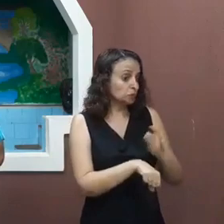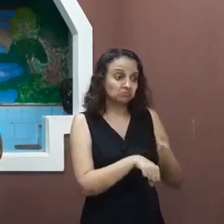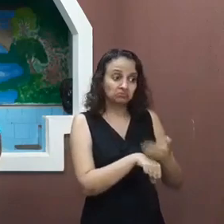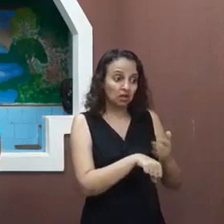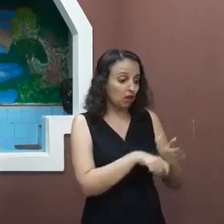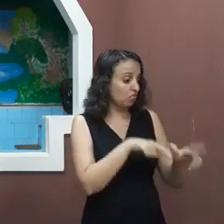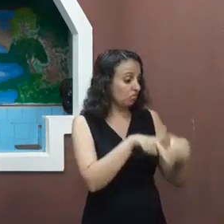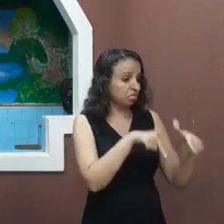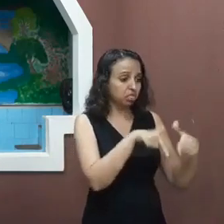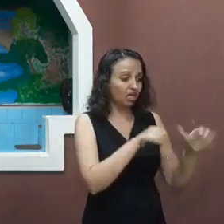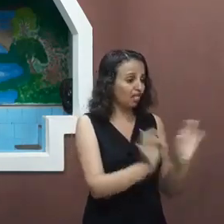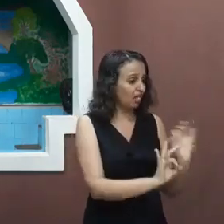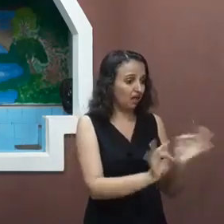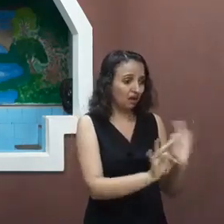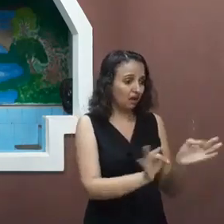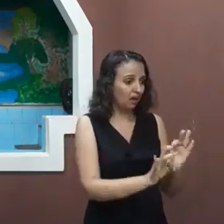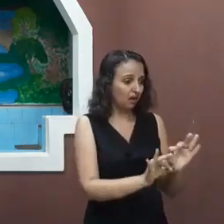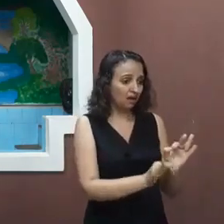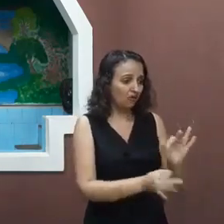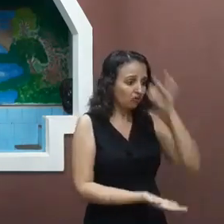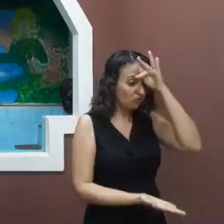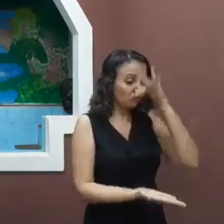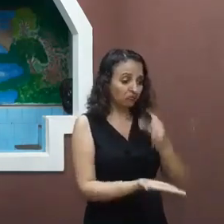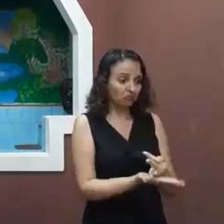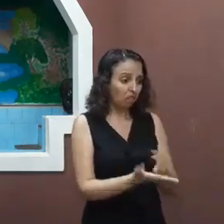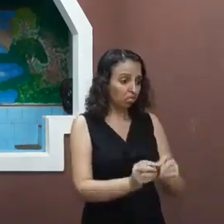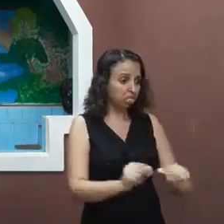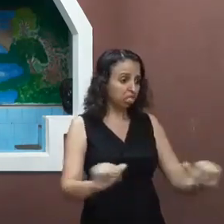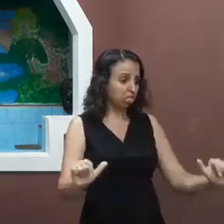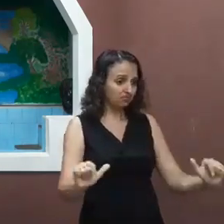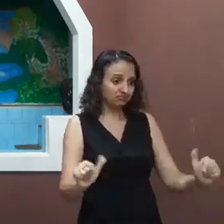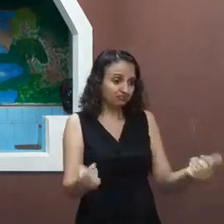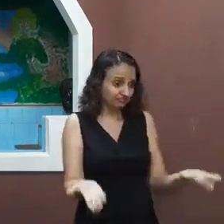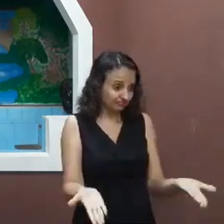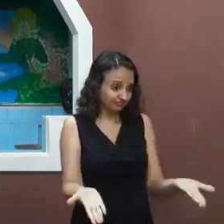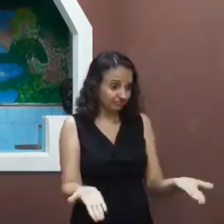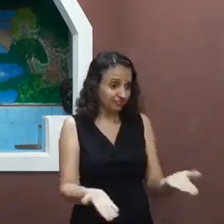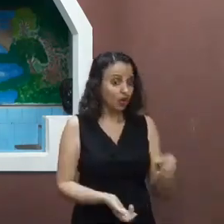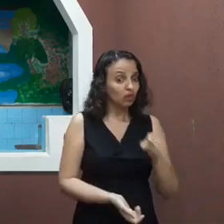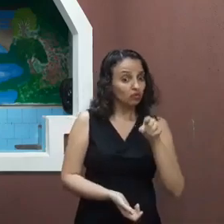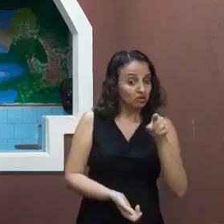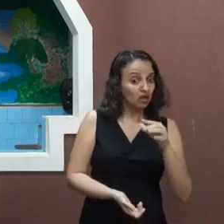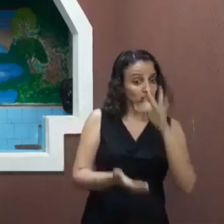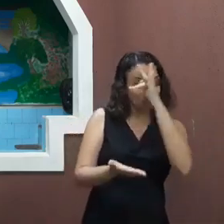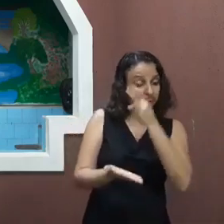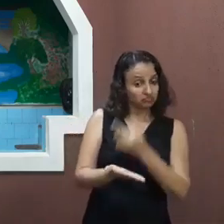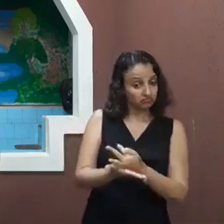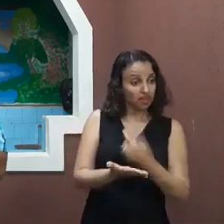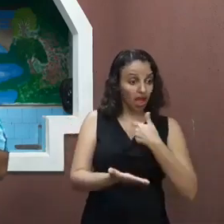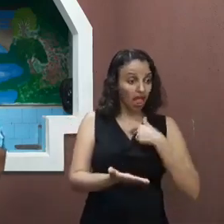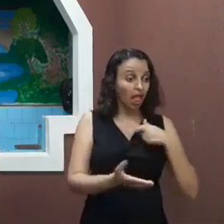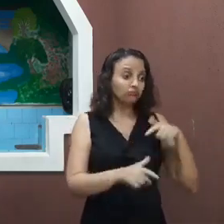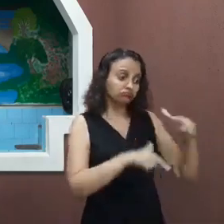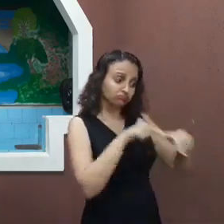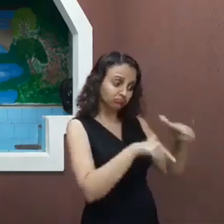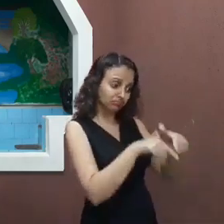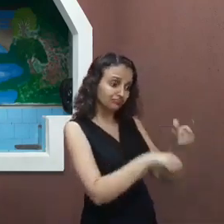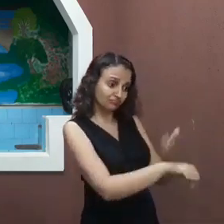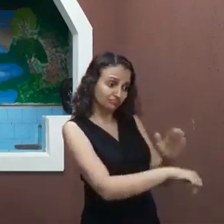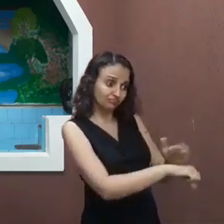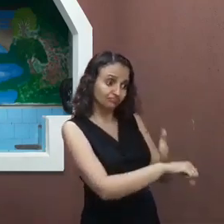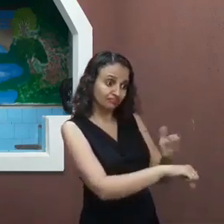é morta em si mesmo. Mas dirá alguém, tu tens a fé, e eu tenho obras? Mostra-me